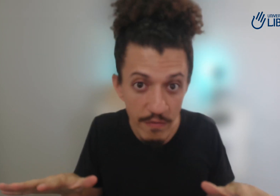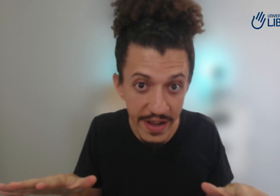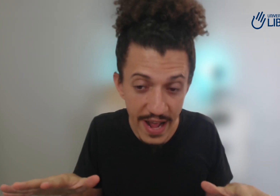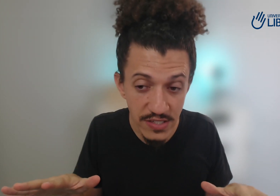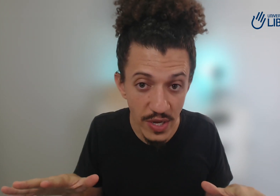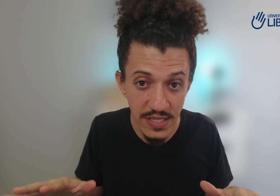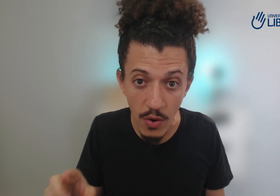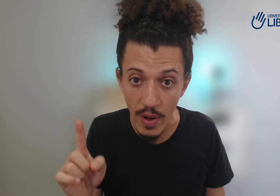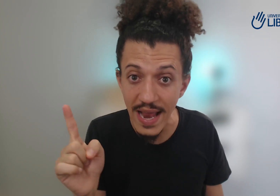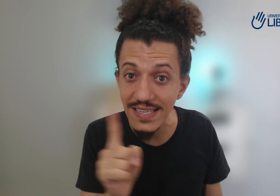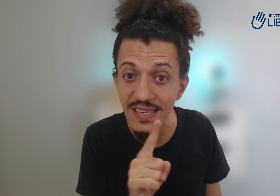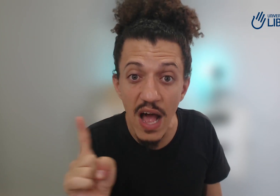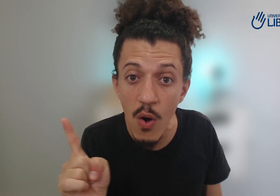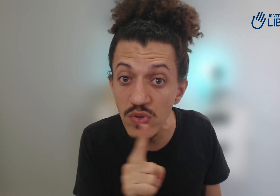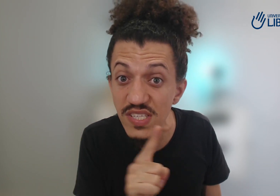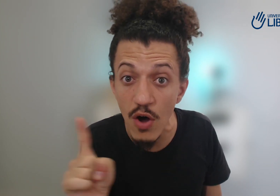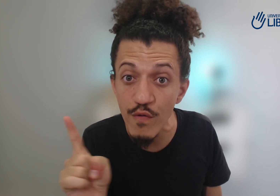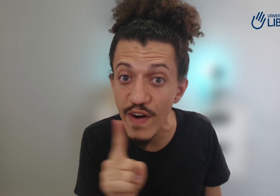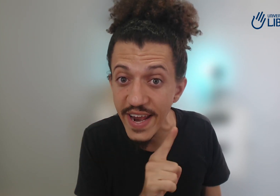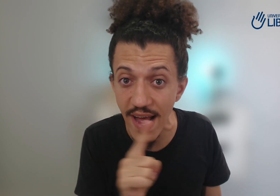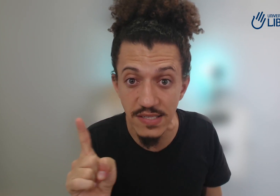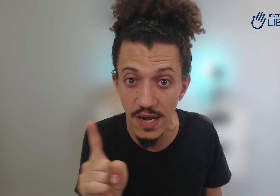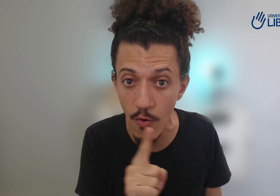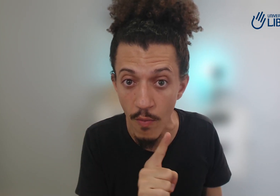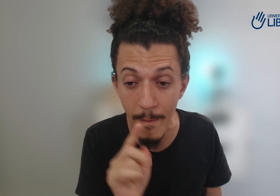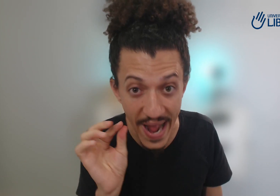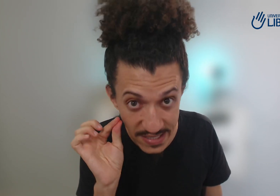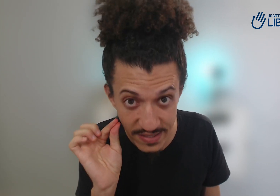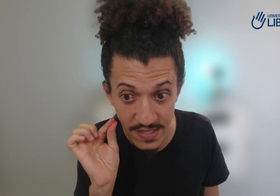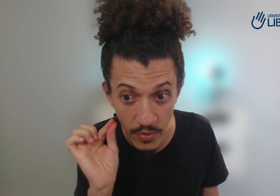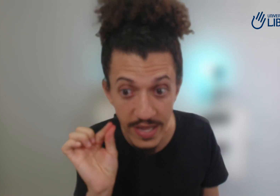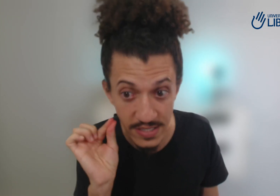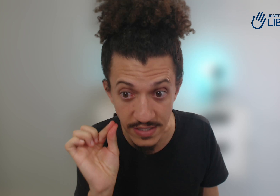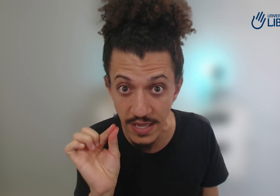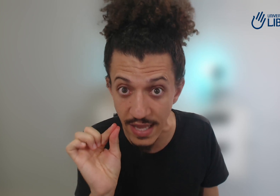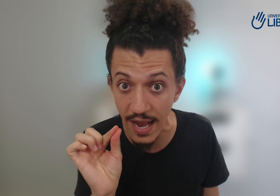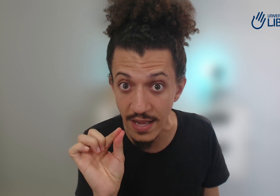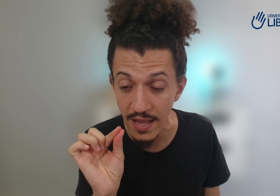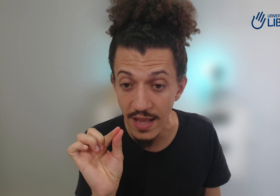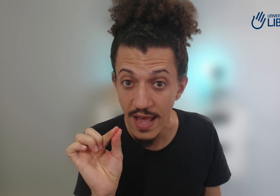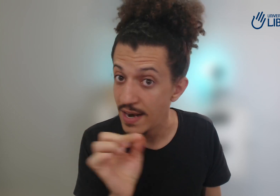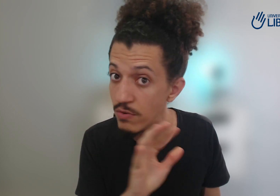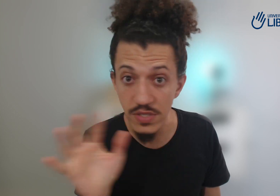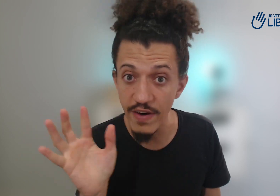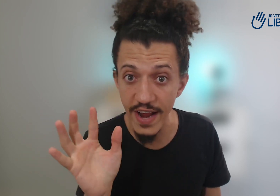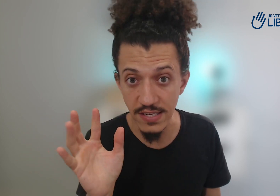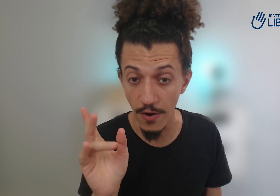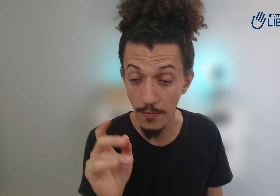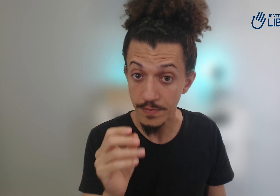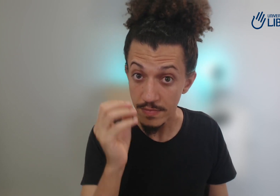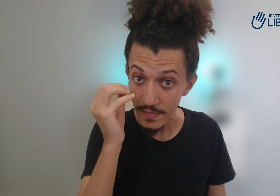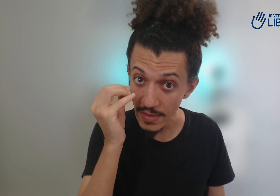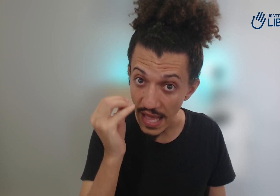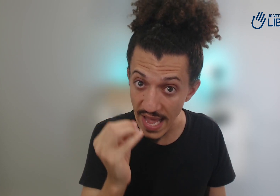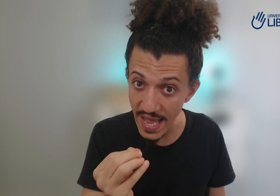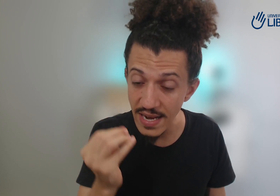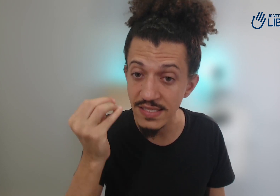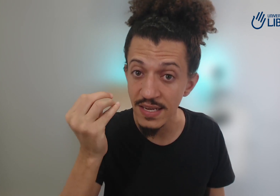variações, não. Eles não são variação. Preste atenção nesse detalhe. não são variação. Eles